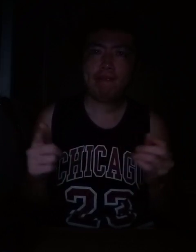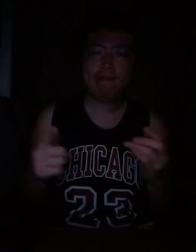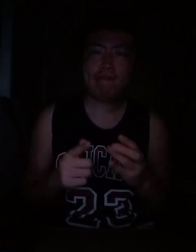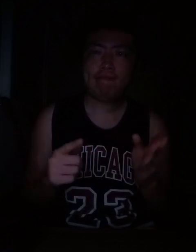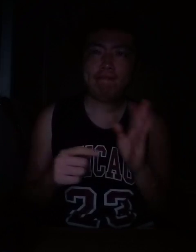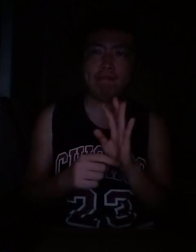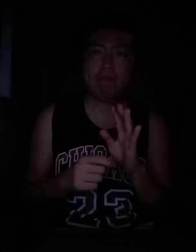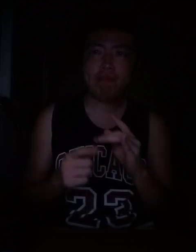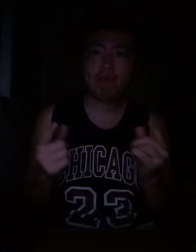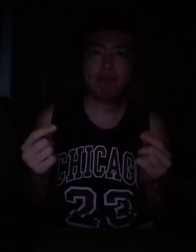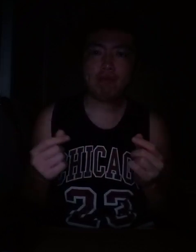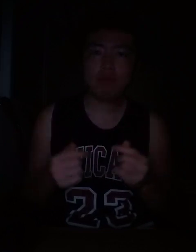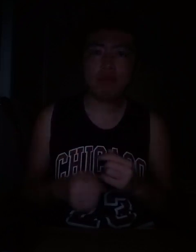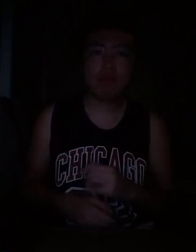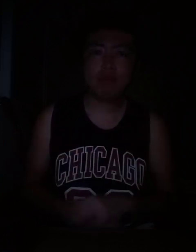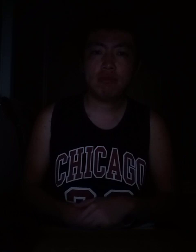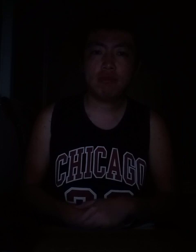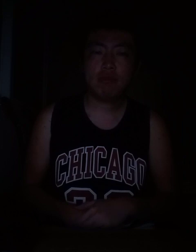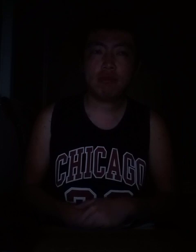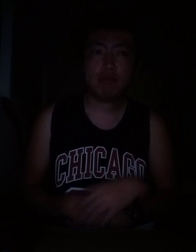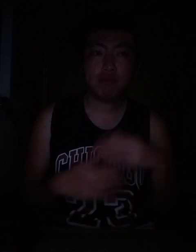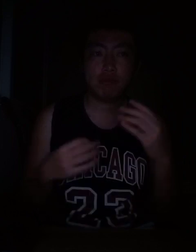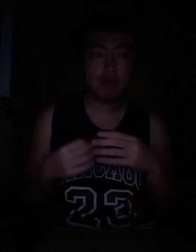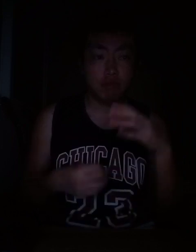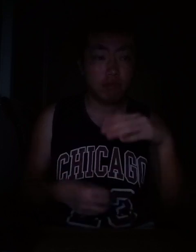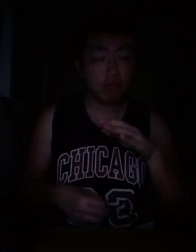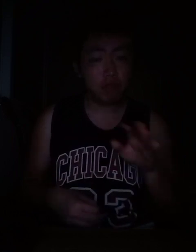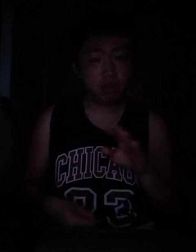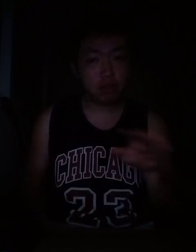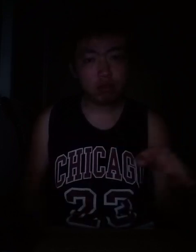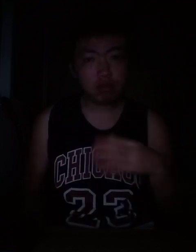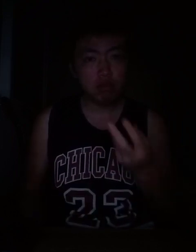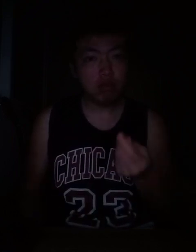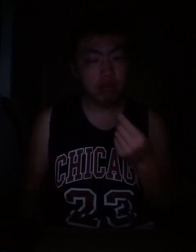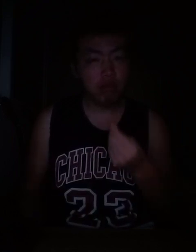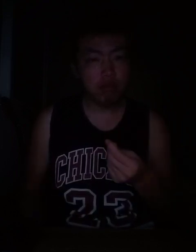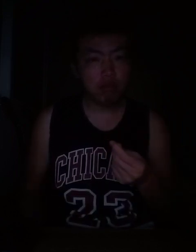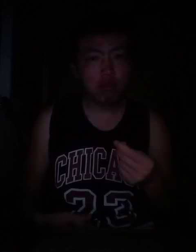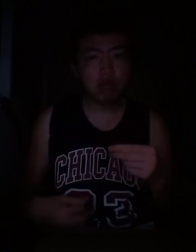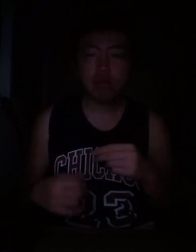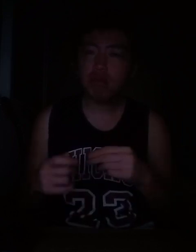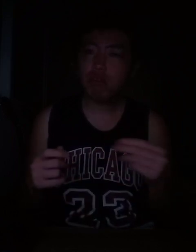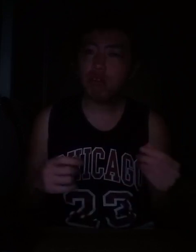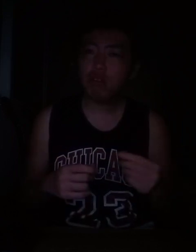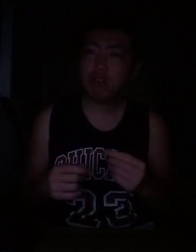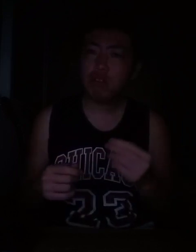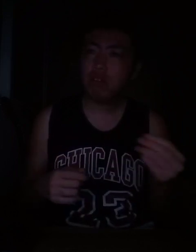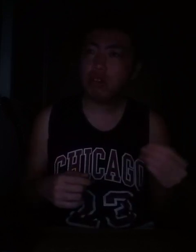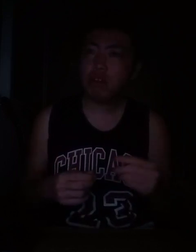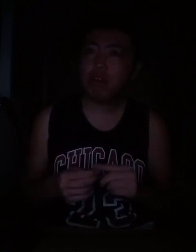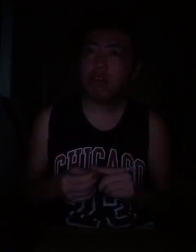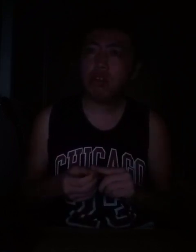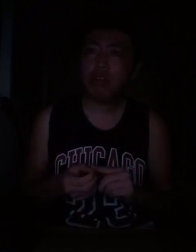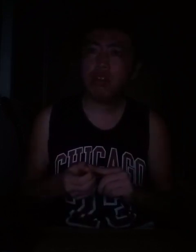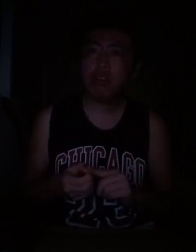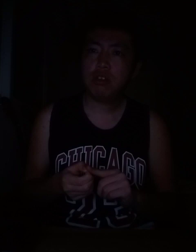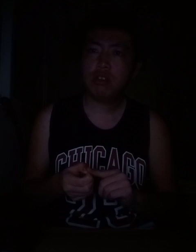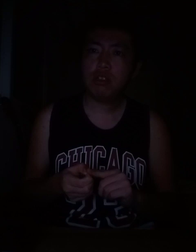지적이 나옵니다. 결국은 정관 여부를 받겠다는 이야기밖에 돼 있겠느냐. 취업 심사를 할 때 좀 더 엄격하게